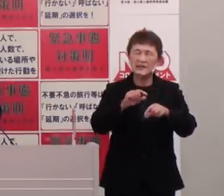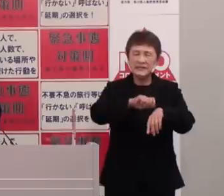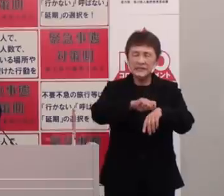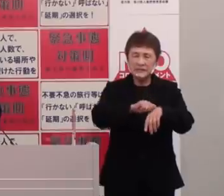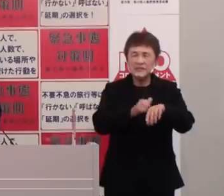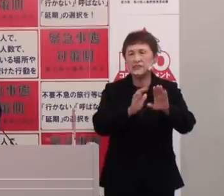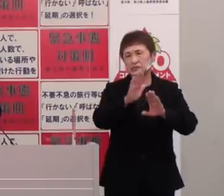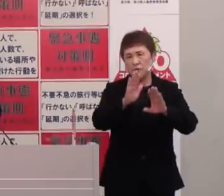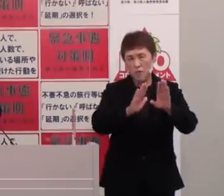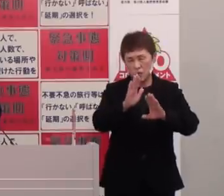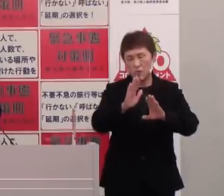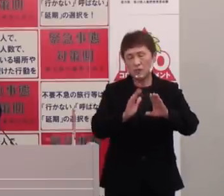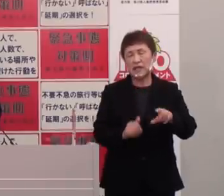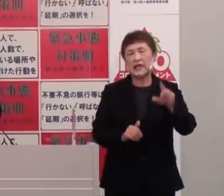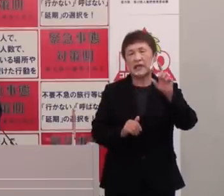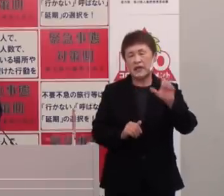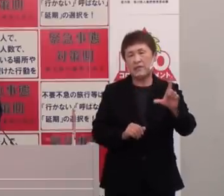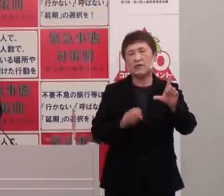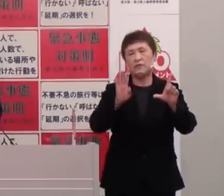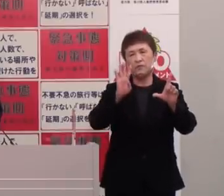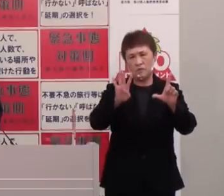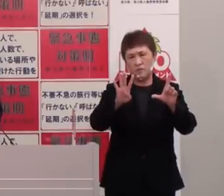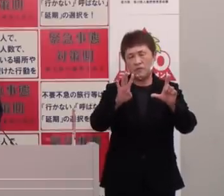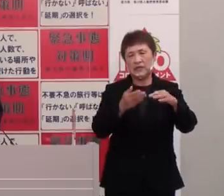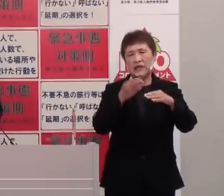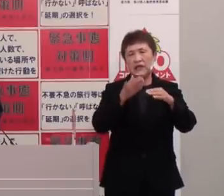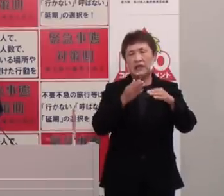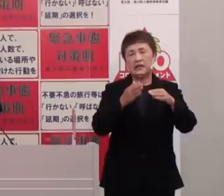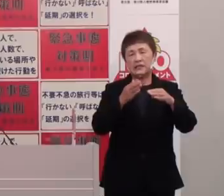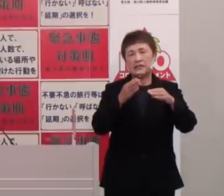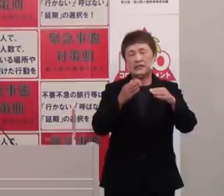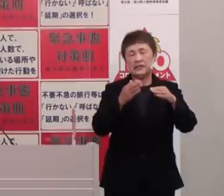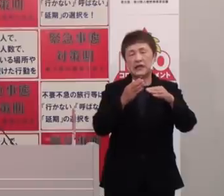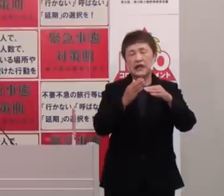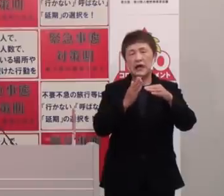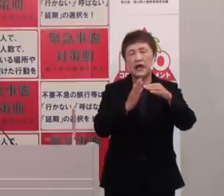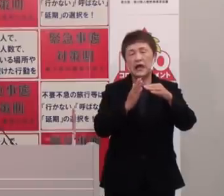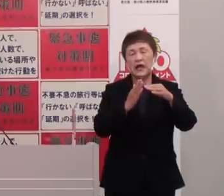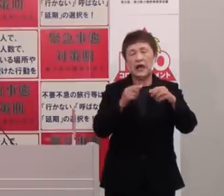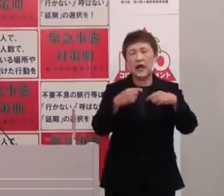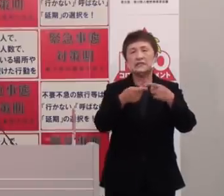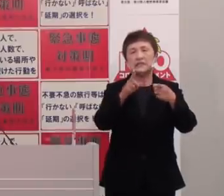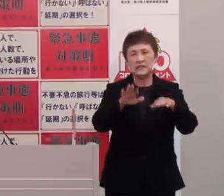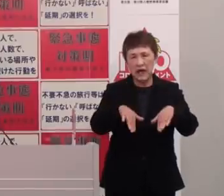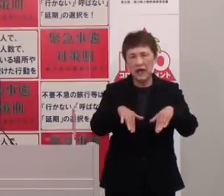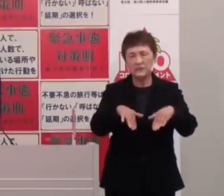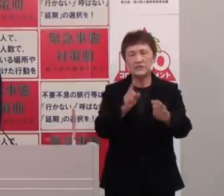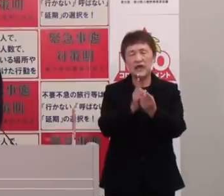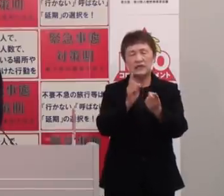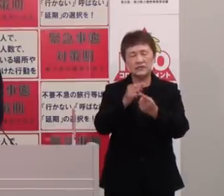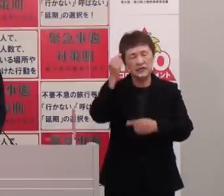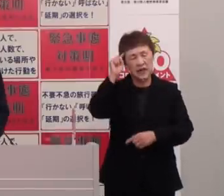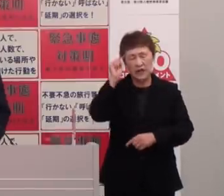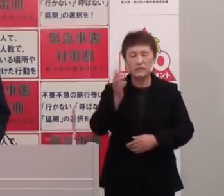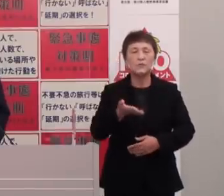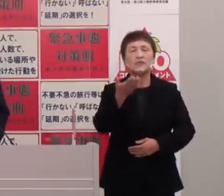入ったということに関しての、受け止めというのをお願いできますか。 はい、